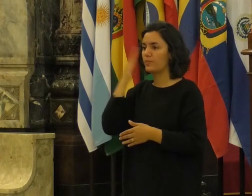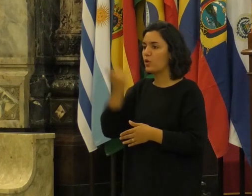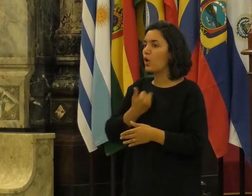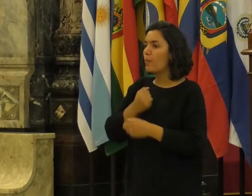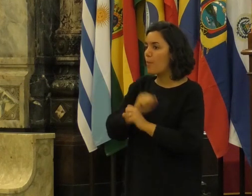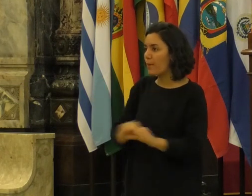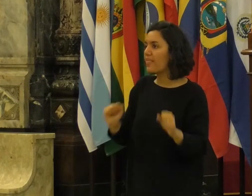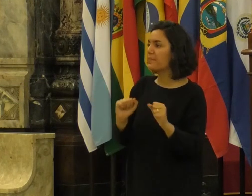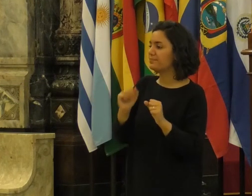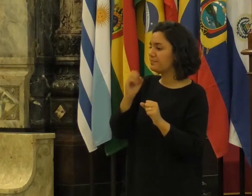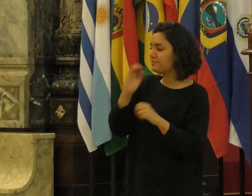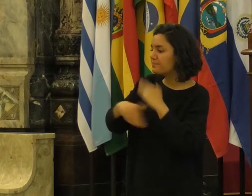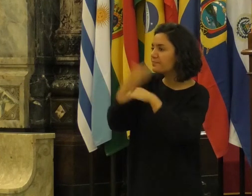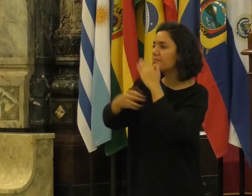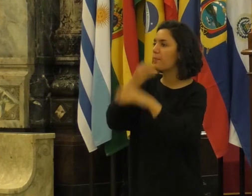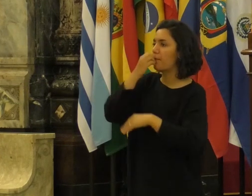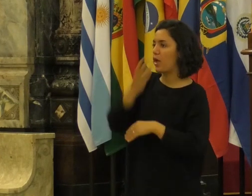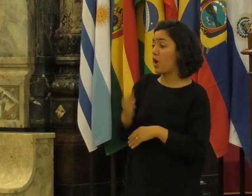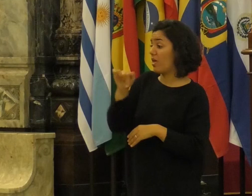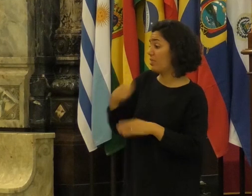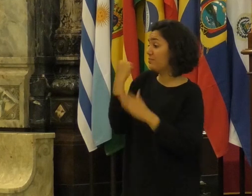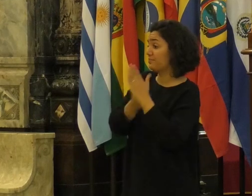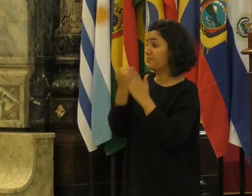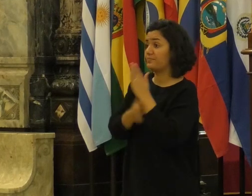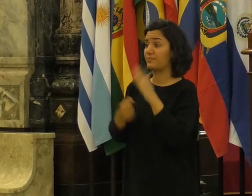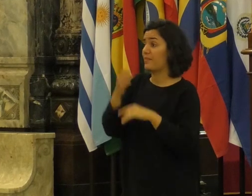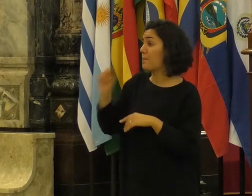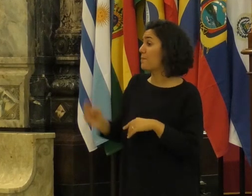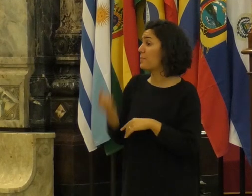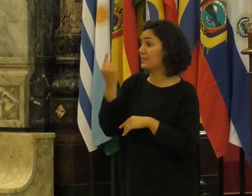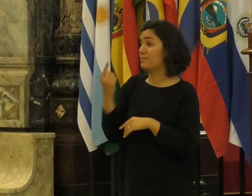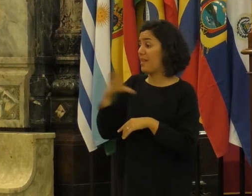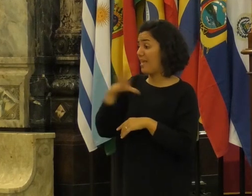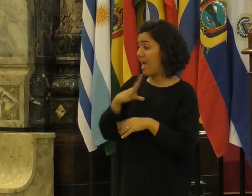mejor. Es el reto principal o desafío principal que tenemos.